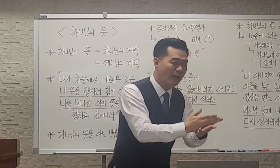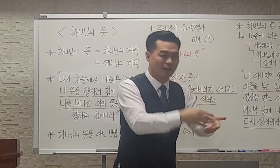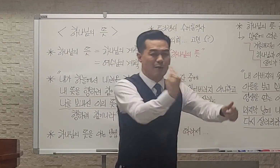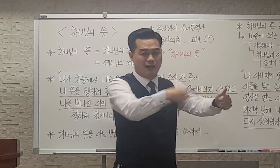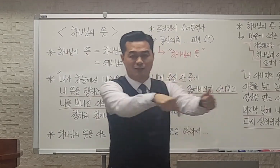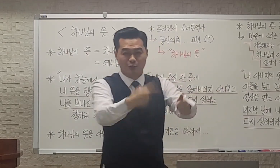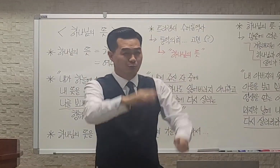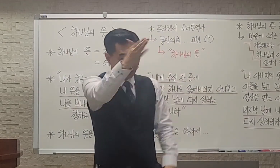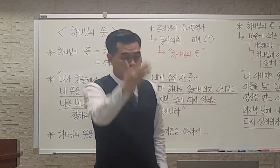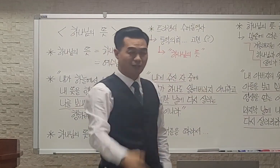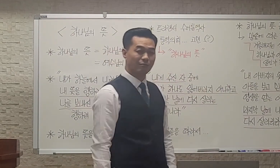막 가르쳐주면 되잖아.